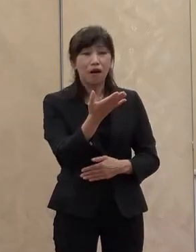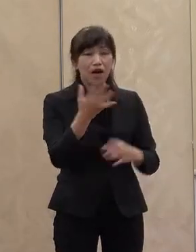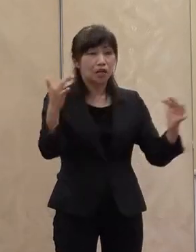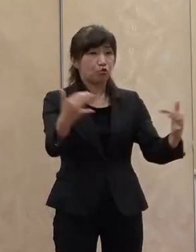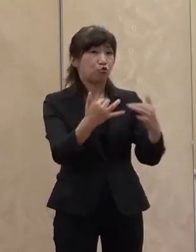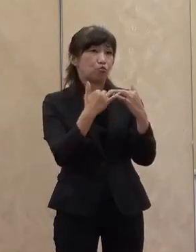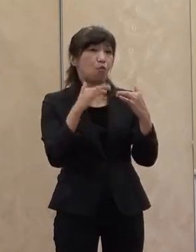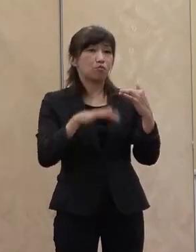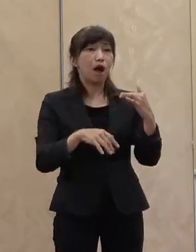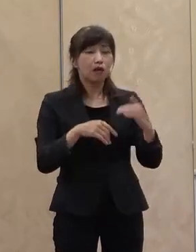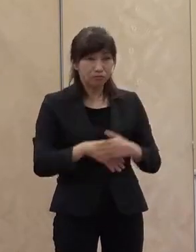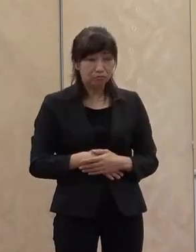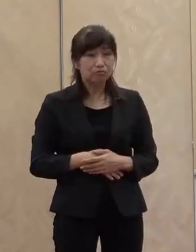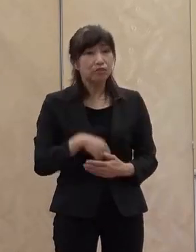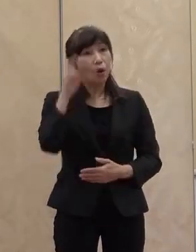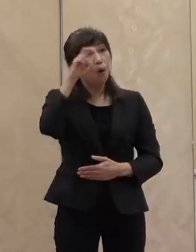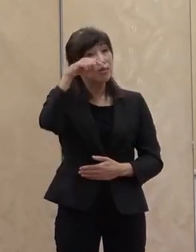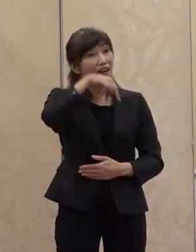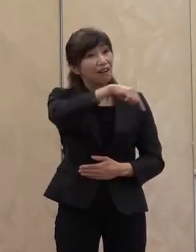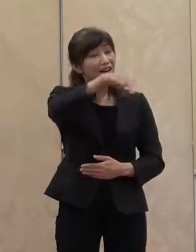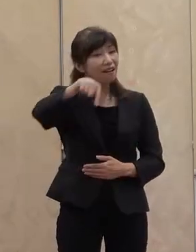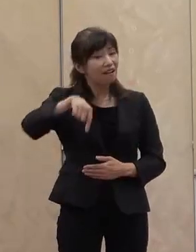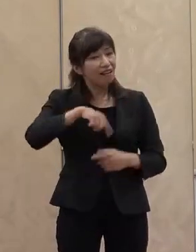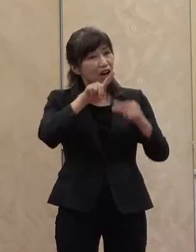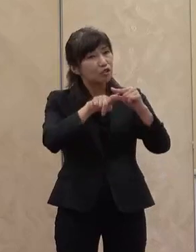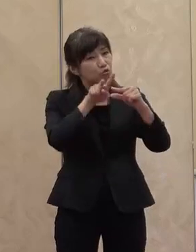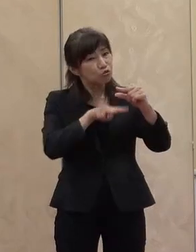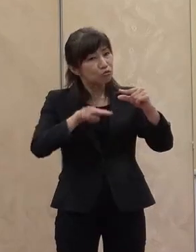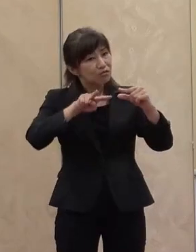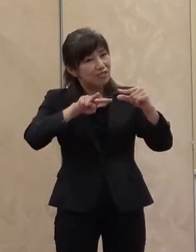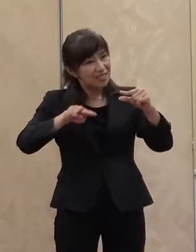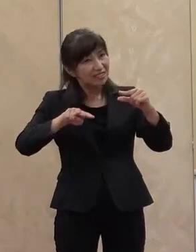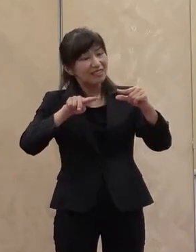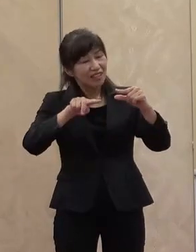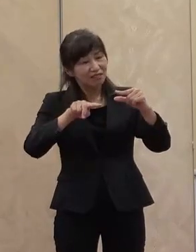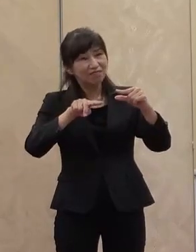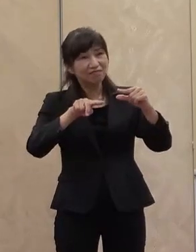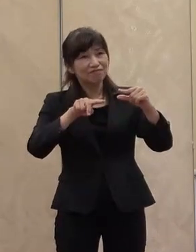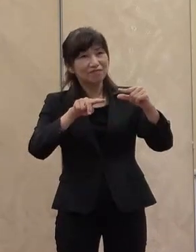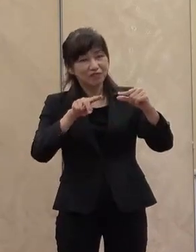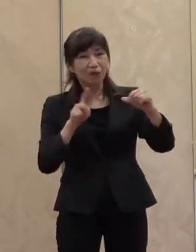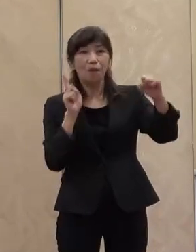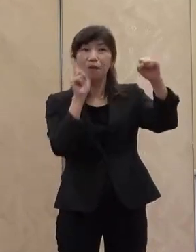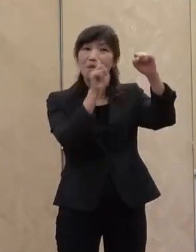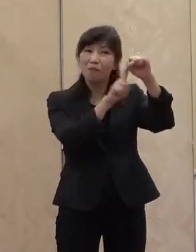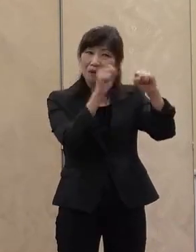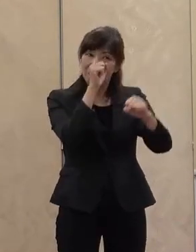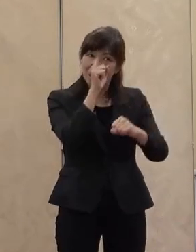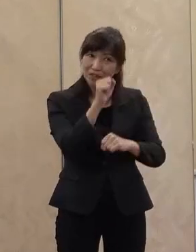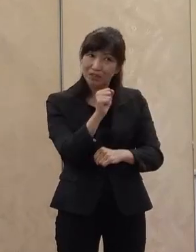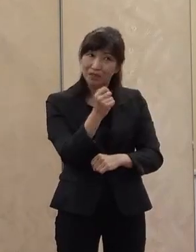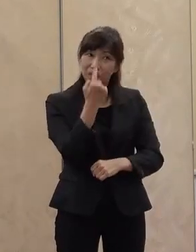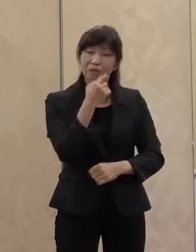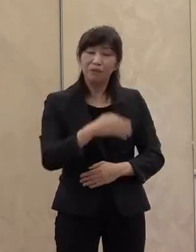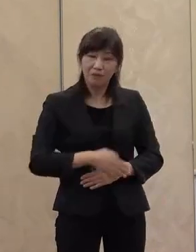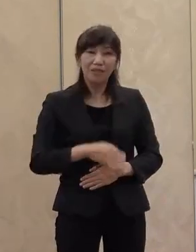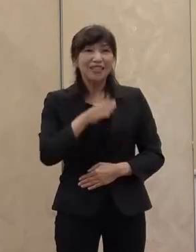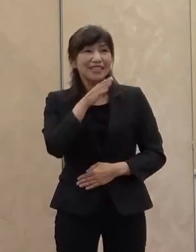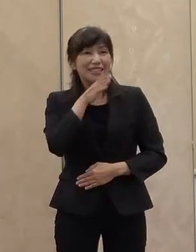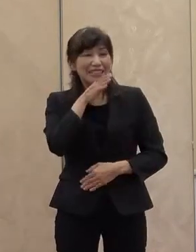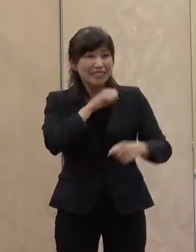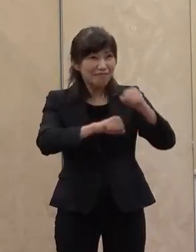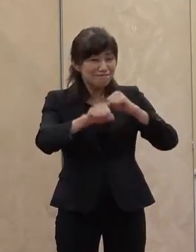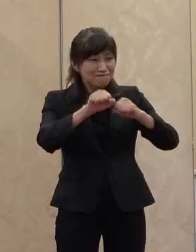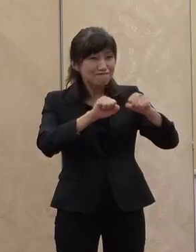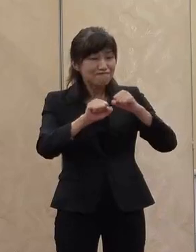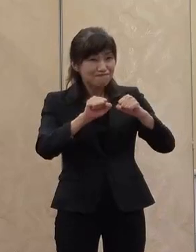アジアの金融都市の中心地を占めるとというのは、僕は目指すべき姿じゃないかと思っています。ただそれを実行していくために何